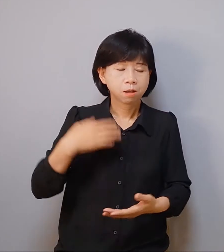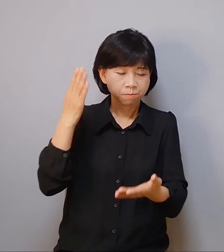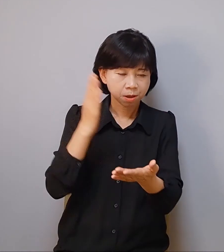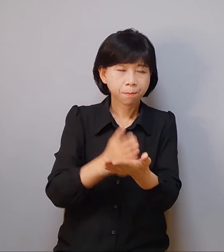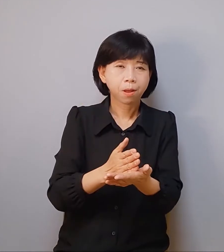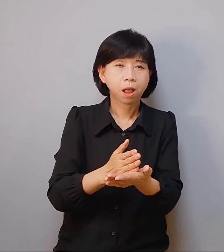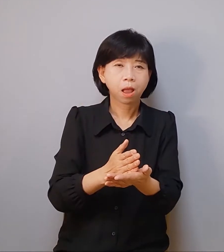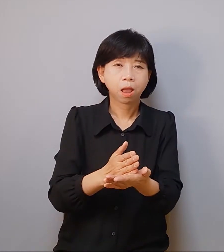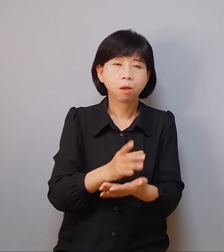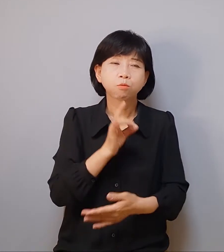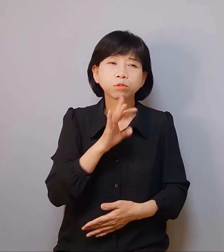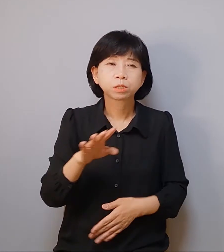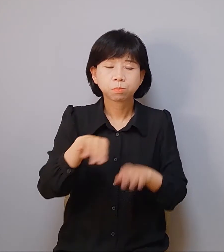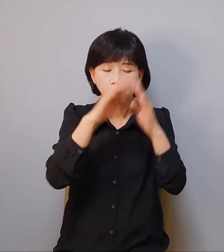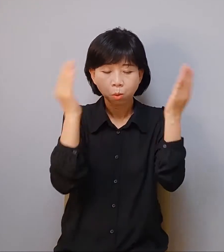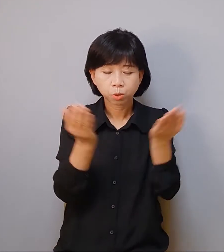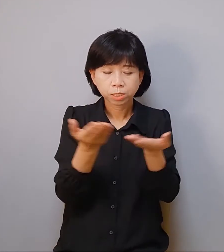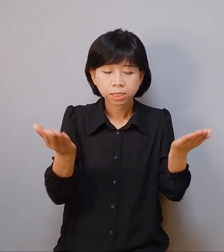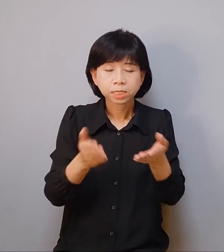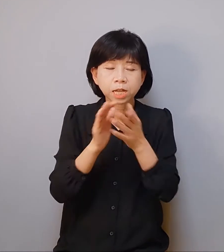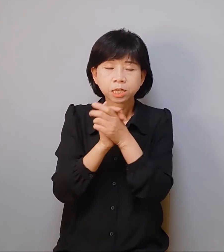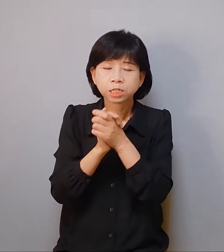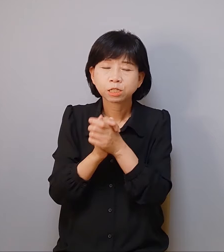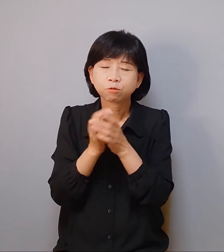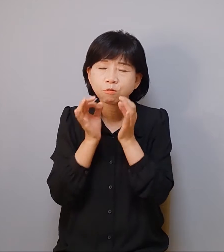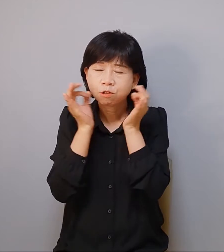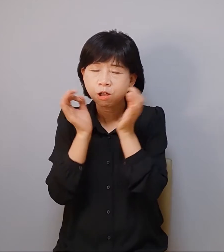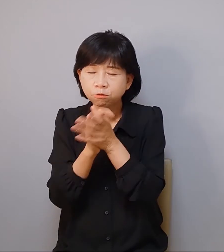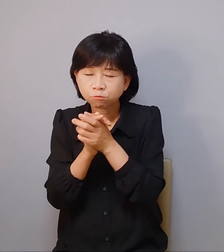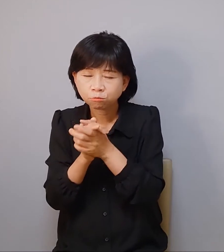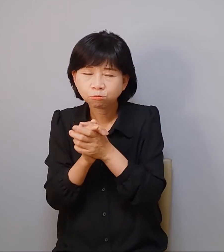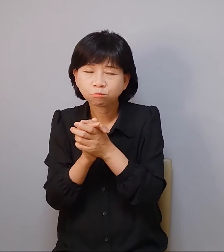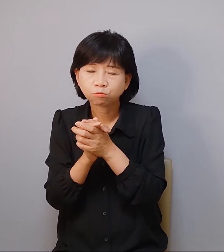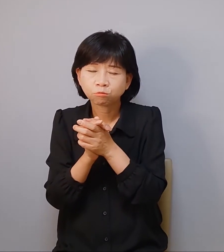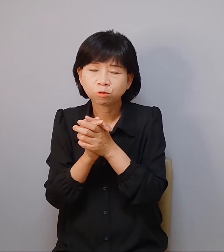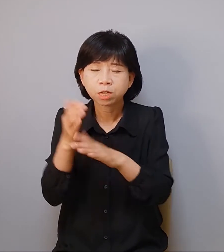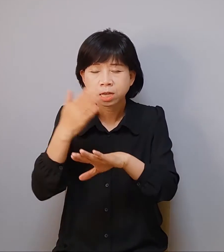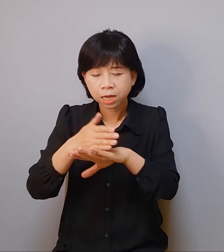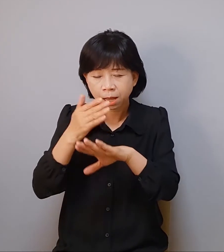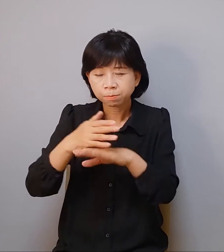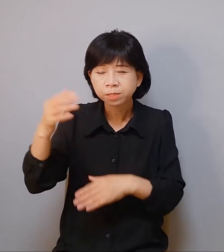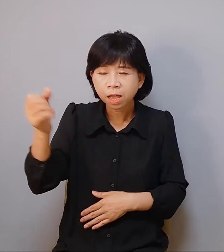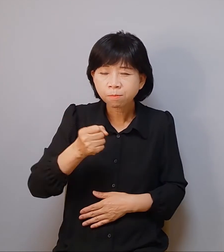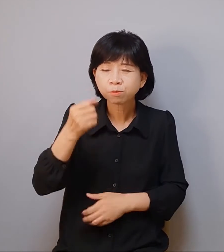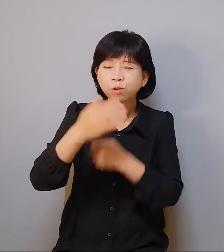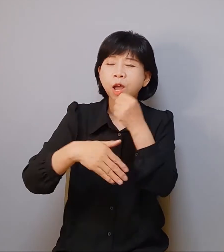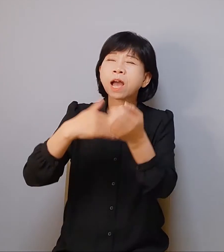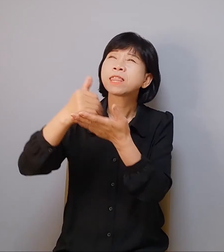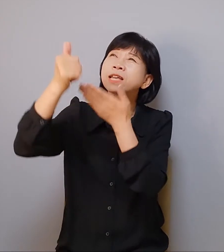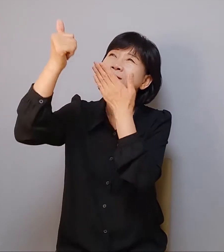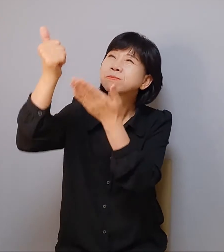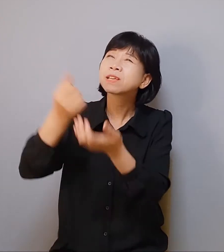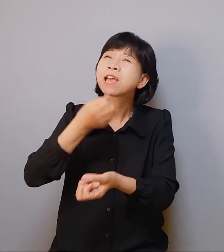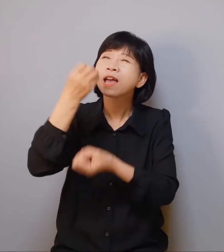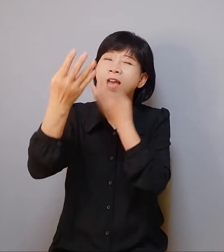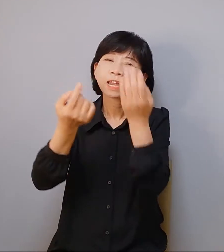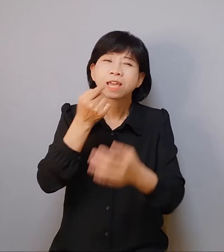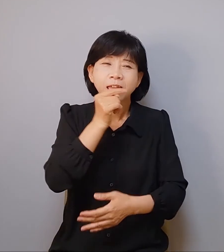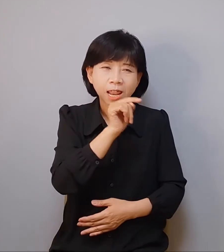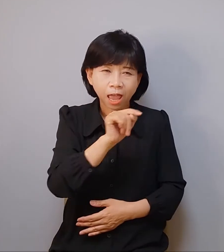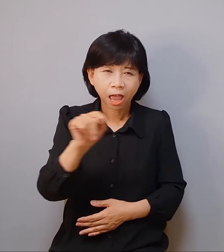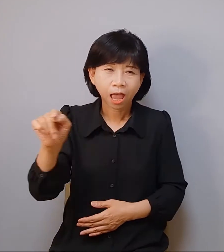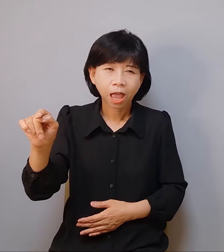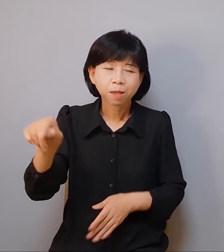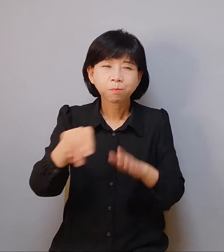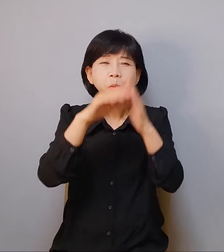다만 모든 일에 기도와 간구로 너희 구할 것을 감사함으로 하나님께 아뢰라. 그리하면 모든